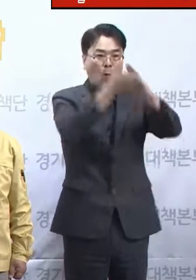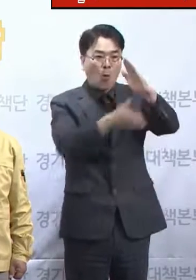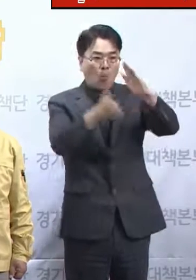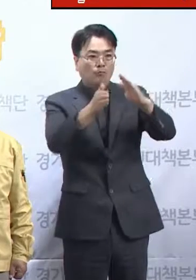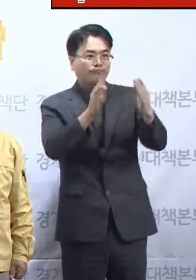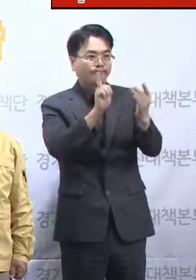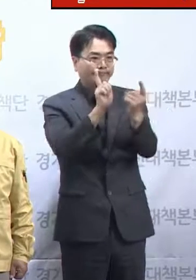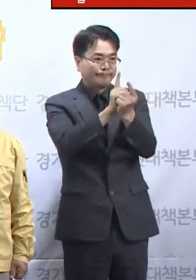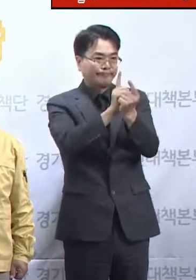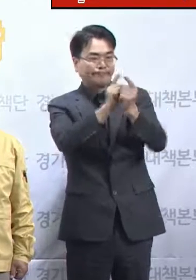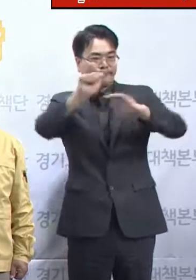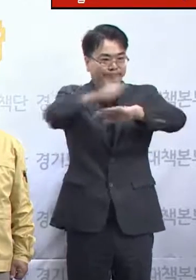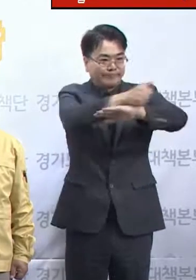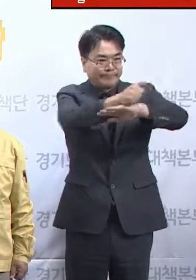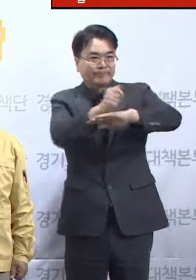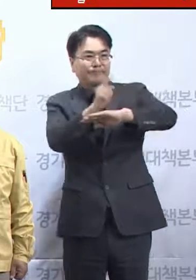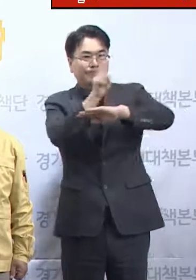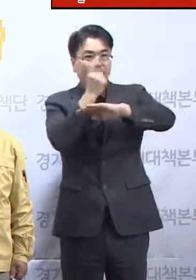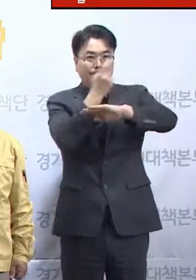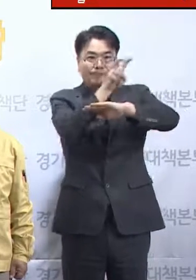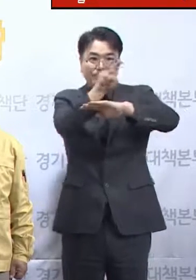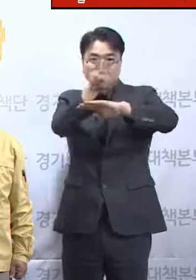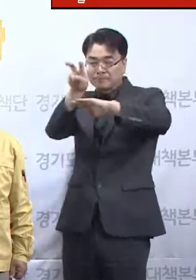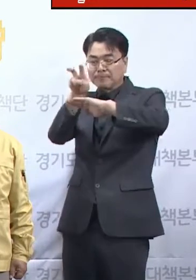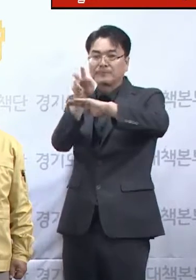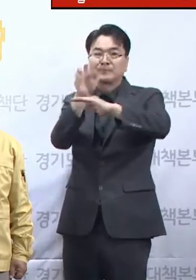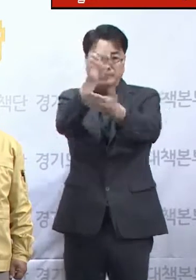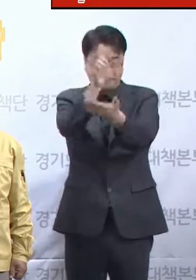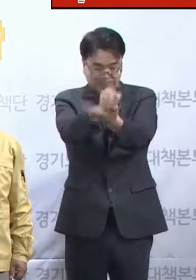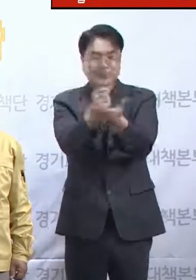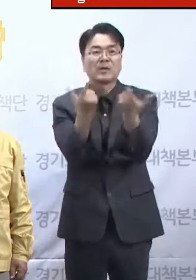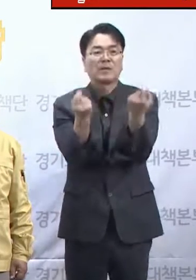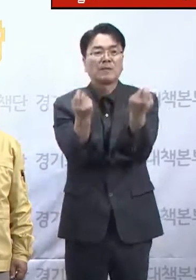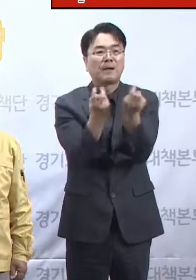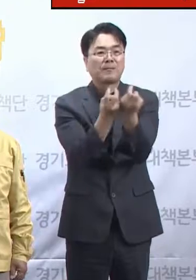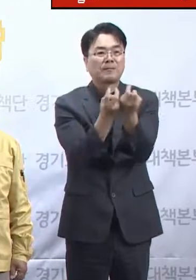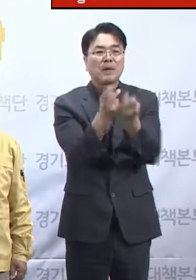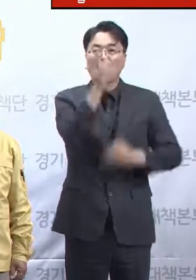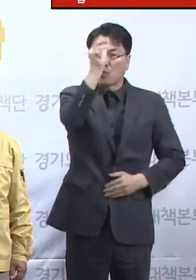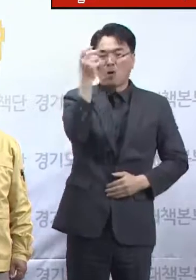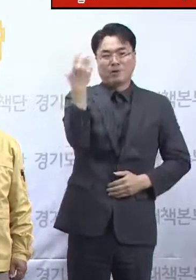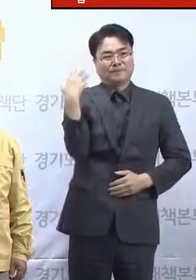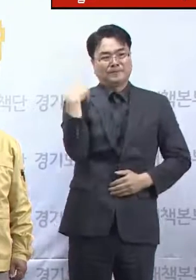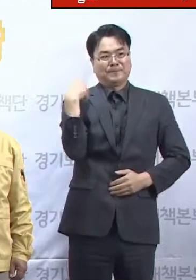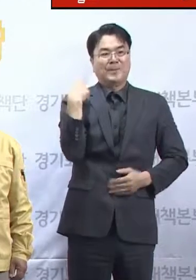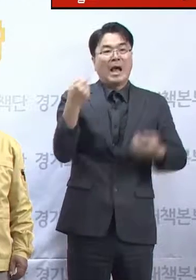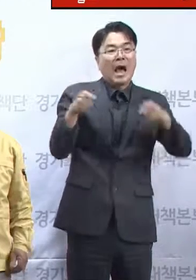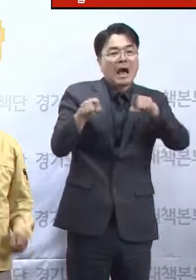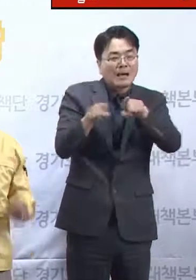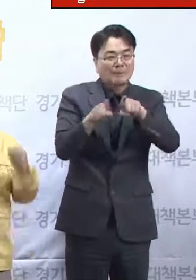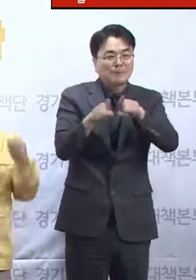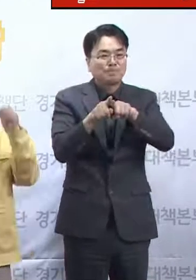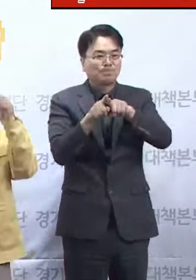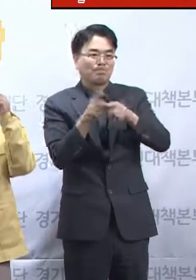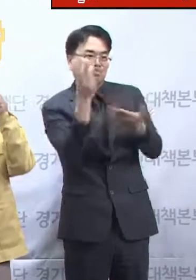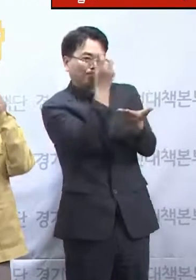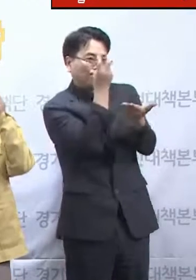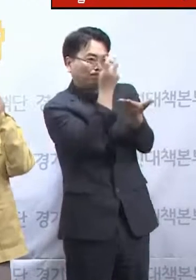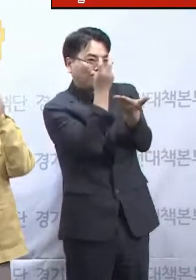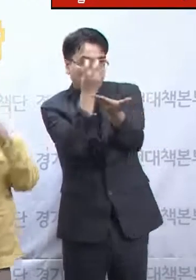있을 수 있고 아까 말씀하신 것처럼 우리 경찰청장님 말씀대로 경찰의 공동 단속도 있을 수